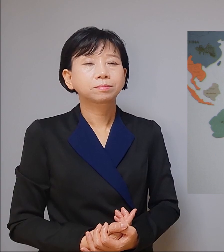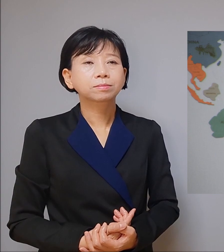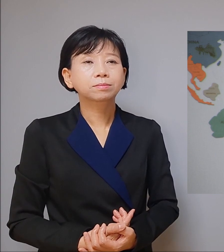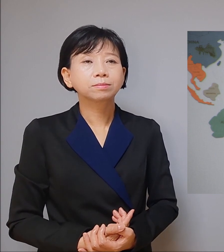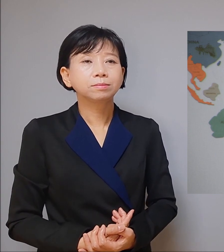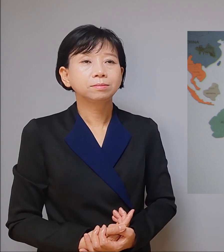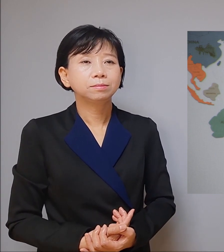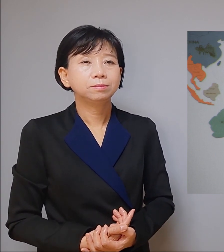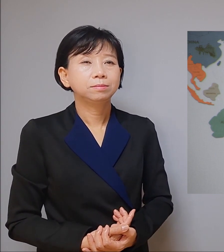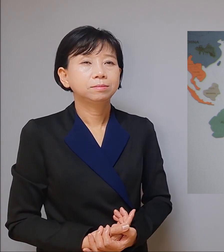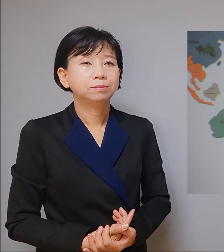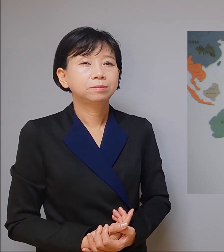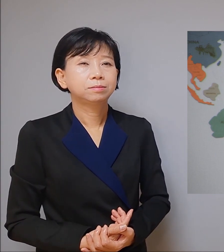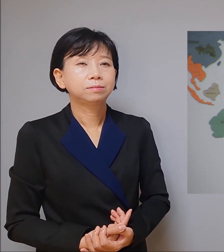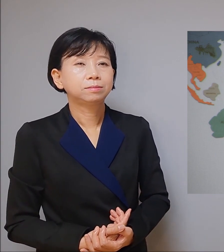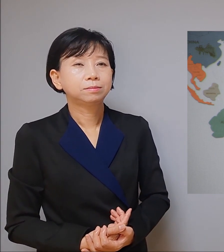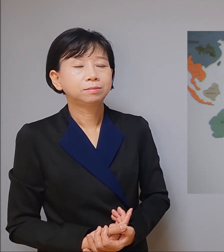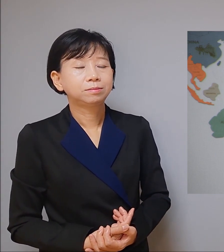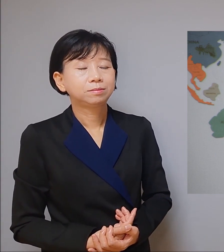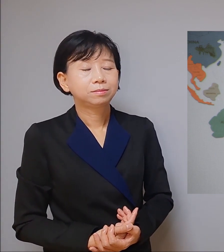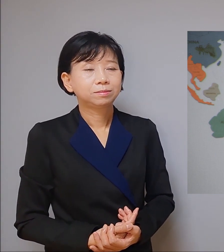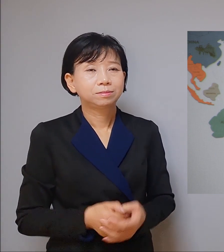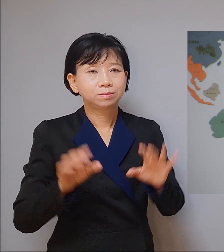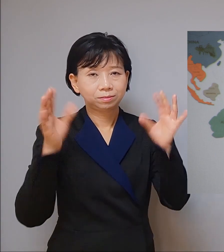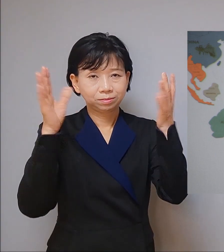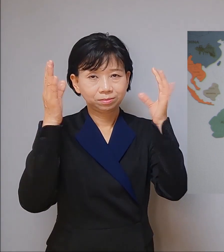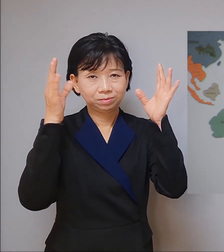네, 네, 네.